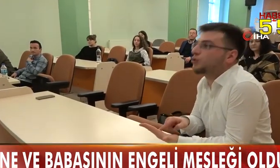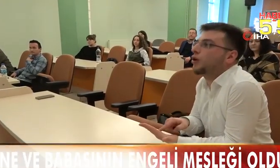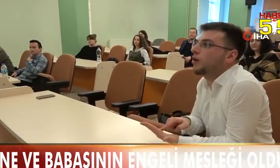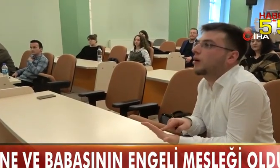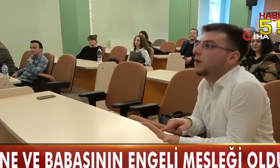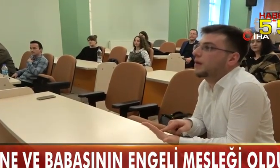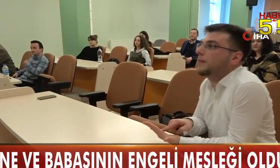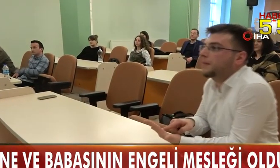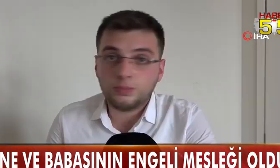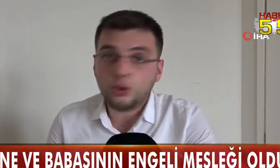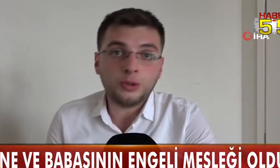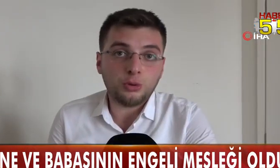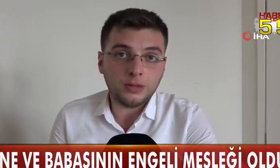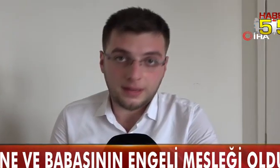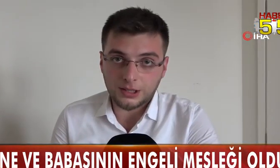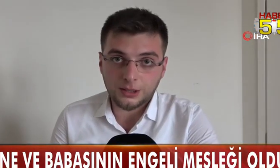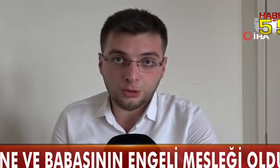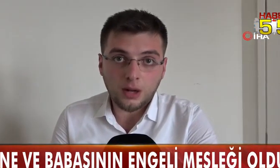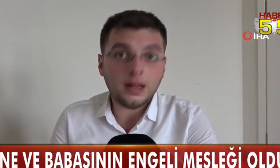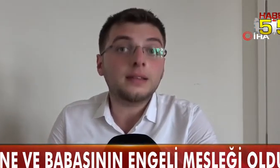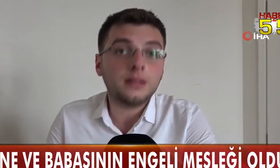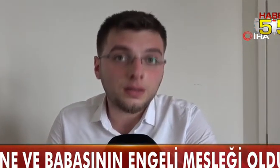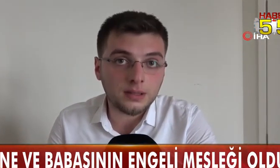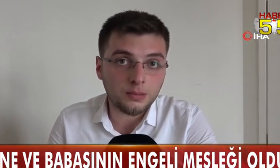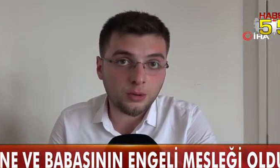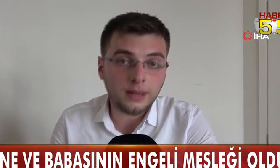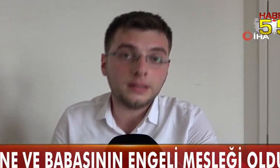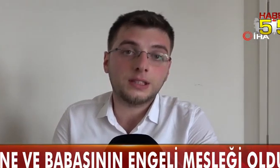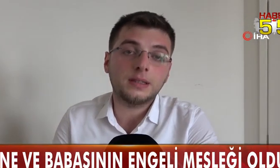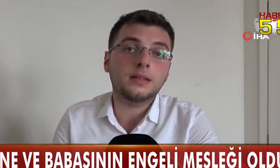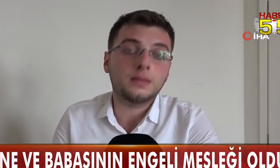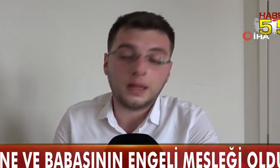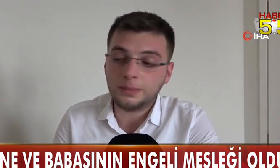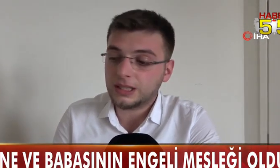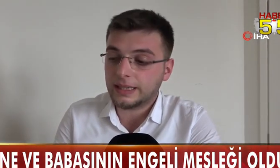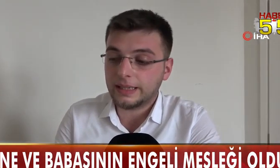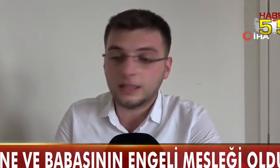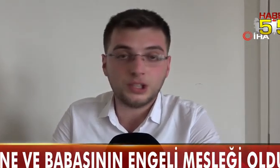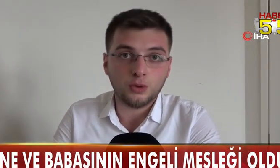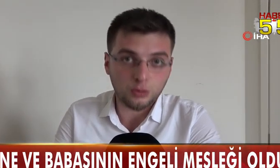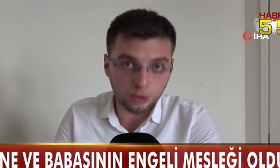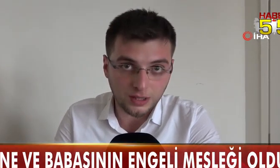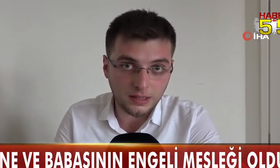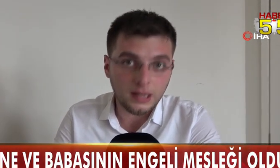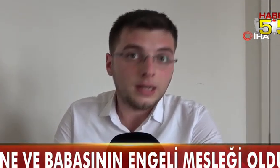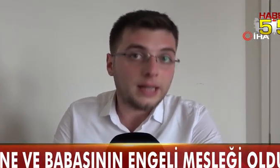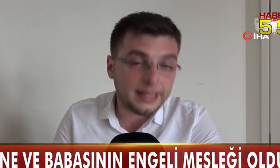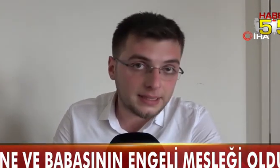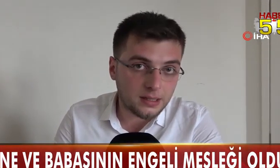almak istediklerinde büyük bir sorunla karşılaşıyorlar. Dertlerini anlatamıyorlar ya da işte hani bir şekilde iletişim yolu bulsalar eksik